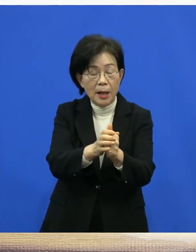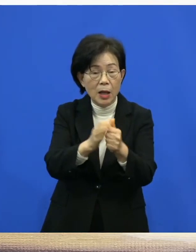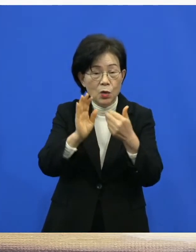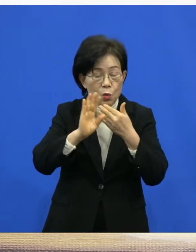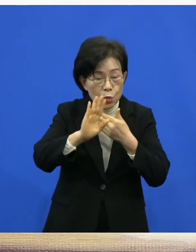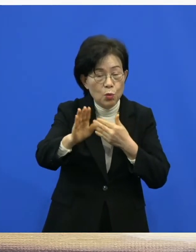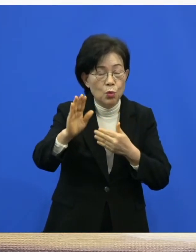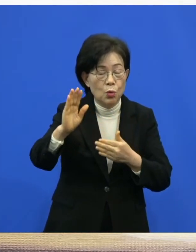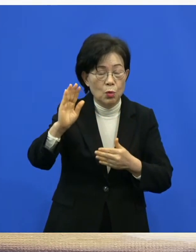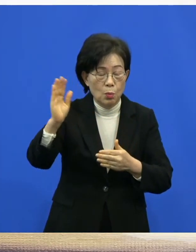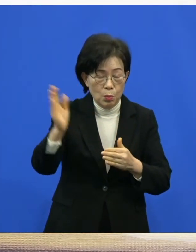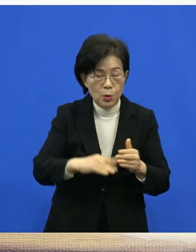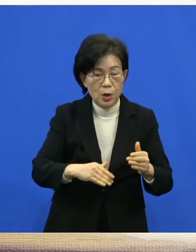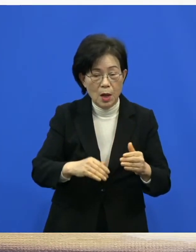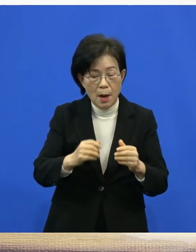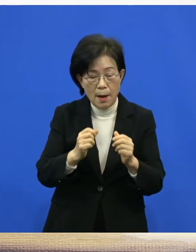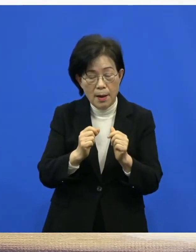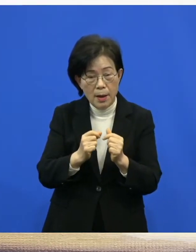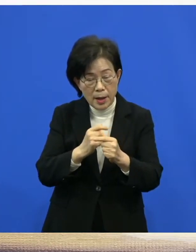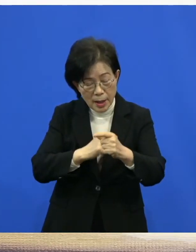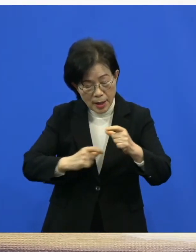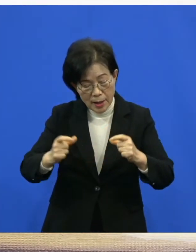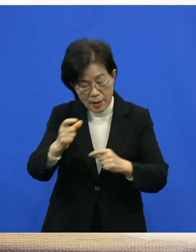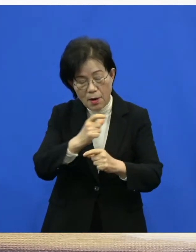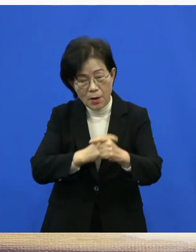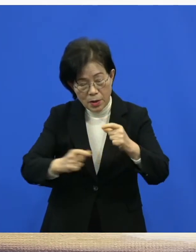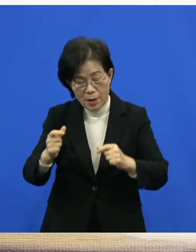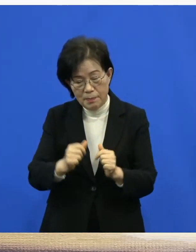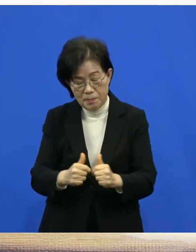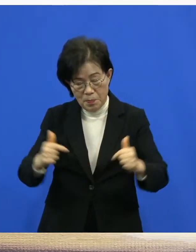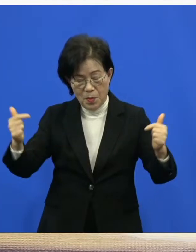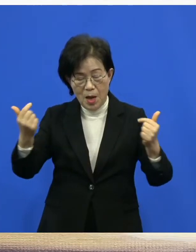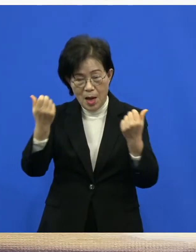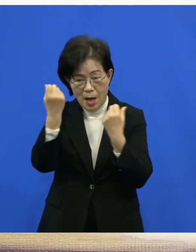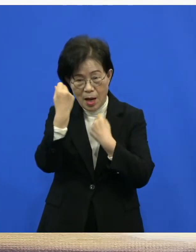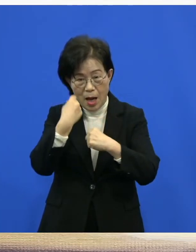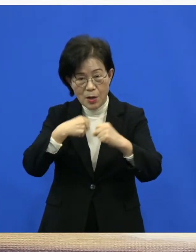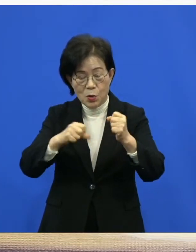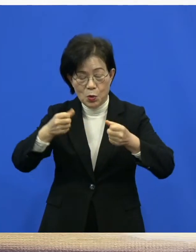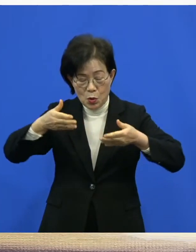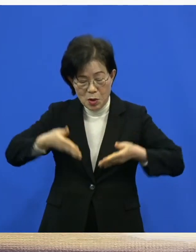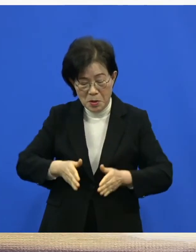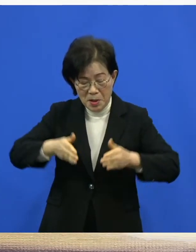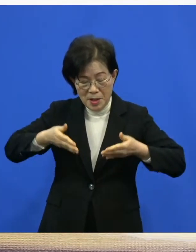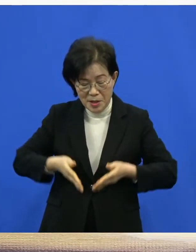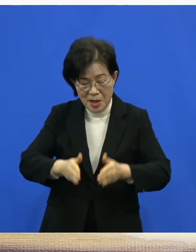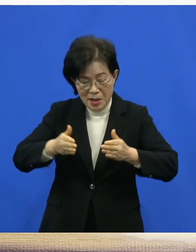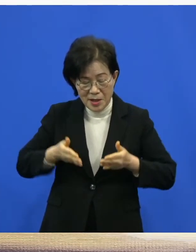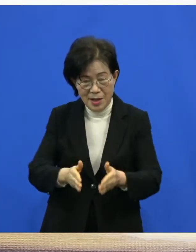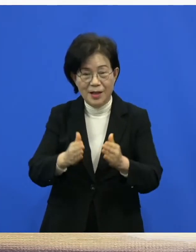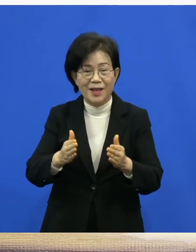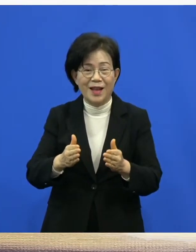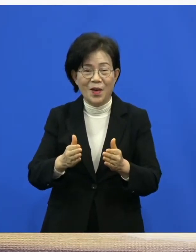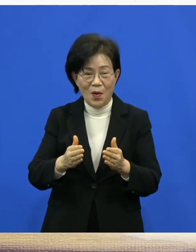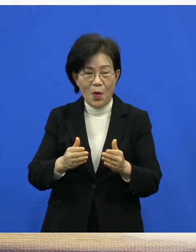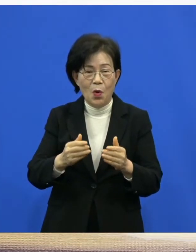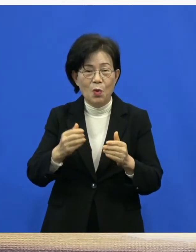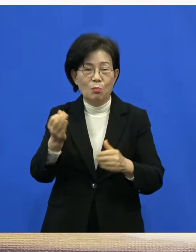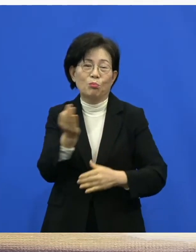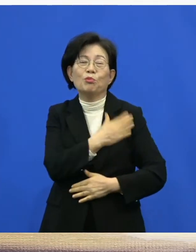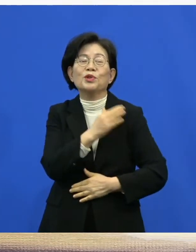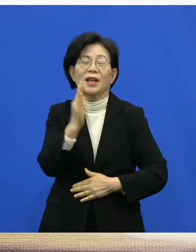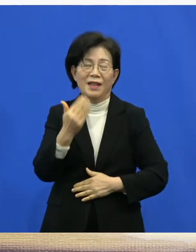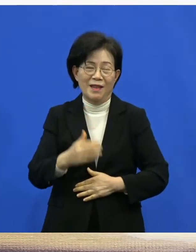막 그냥 이 자기 기르는 가축들도 막 다둥이를 낳고 막 새끼를 막 10마리 쓰고.